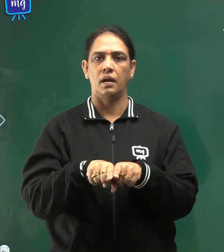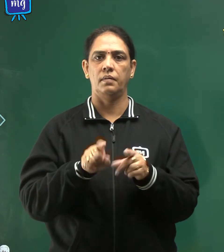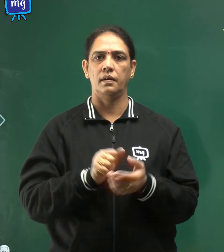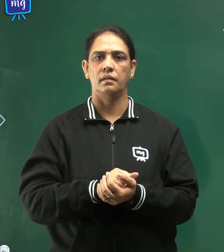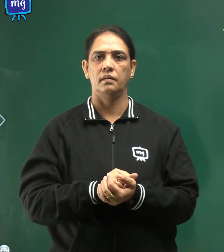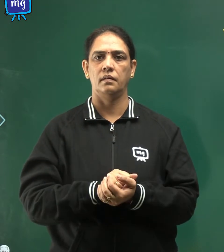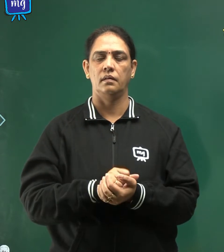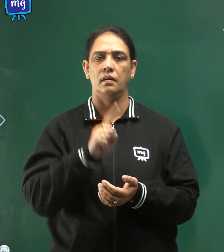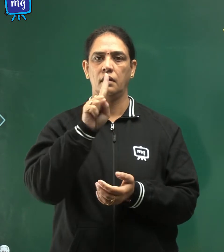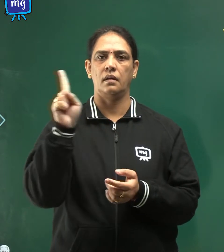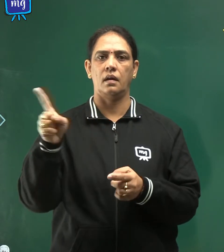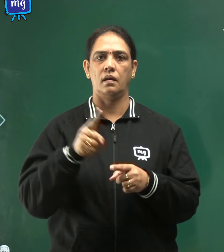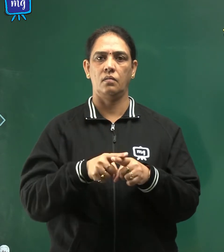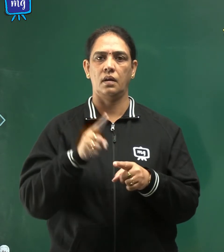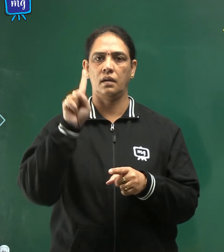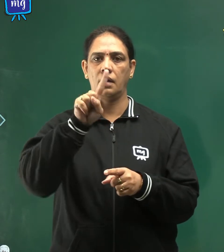बराबर 11 गुणा 11